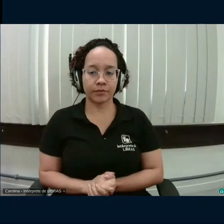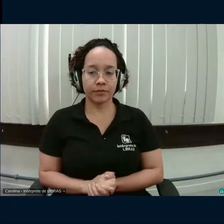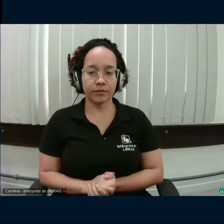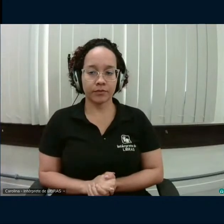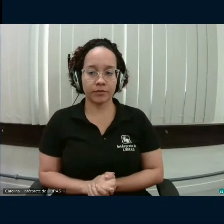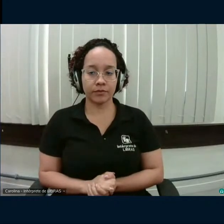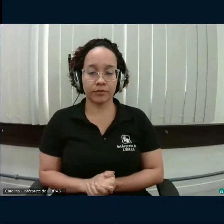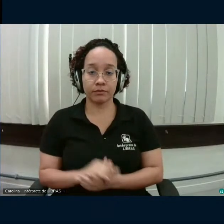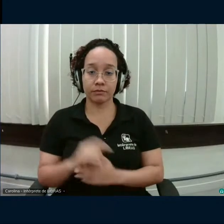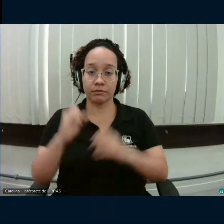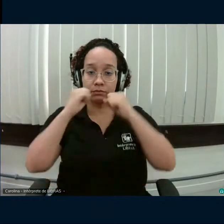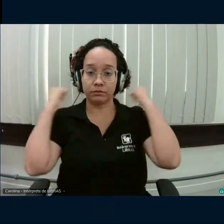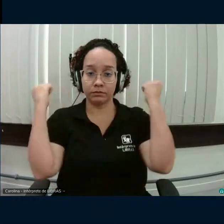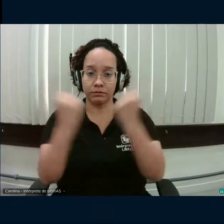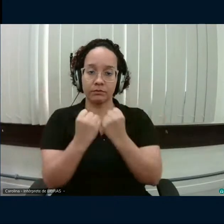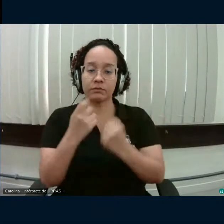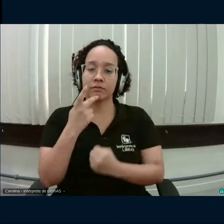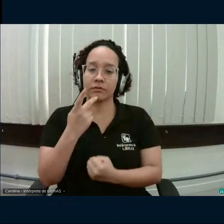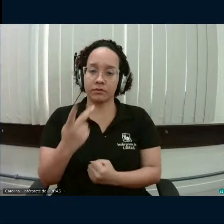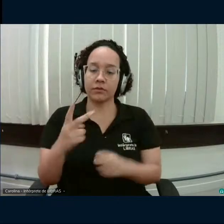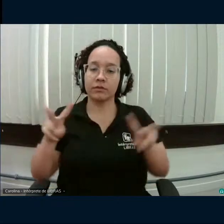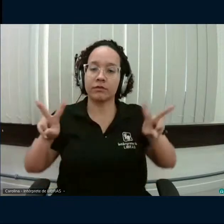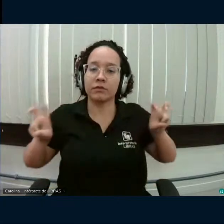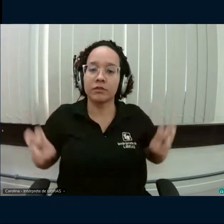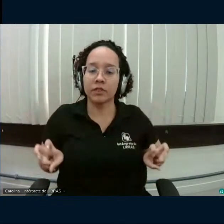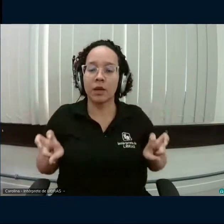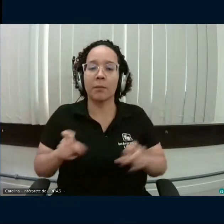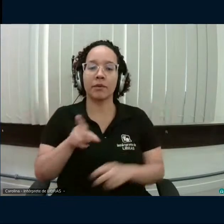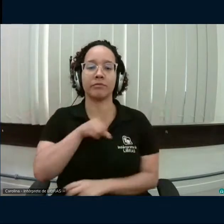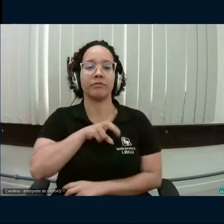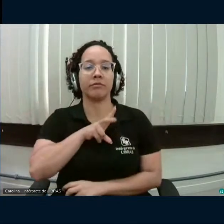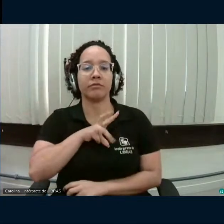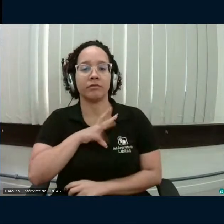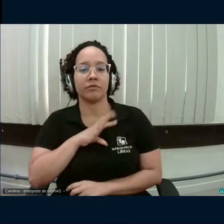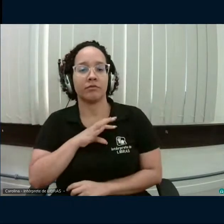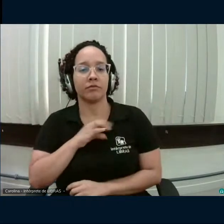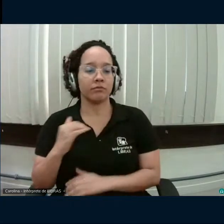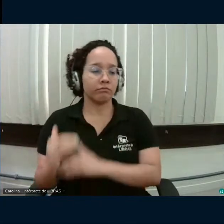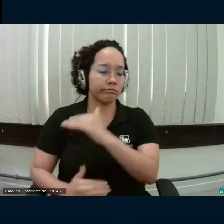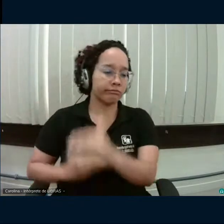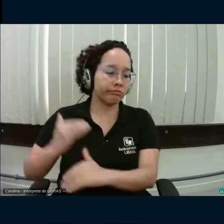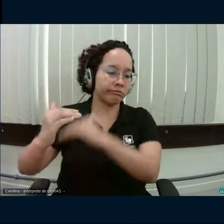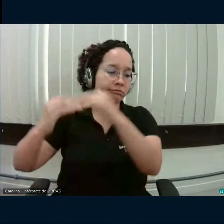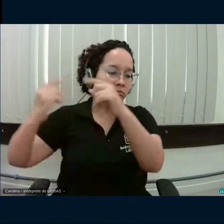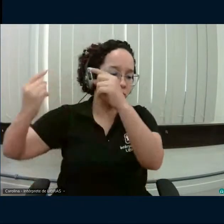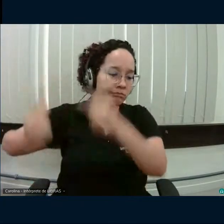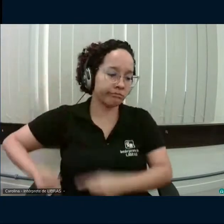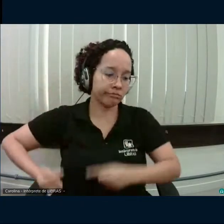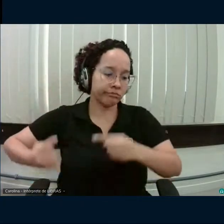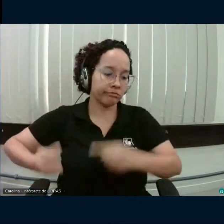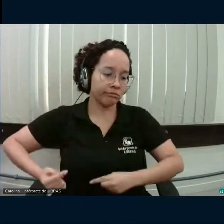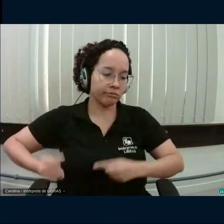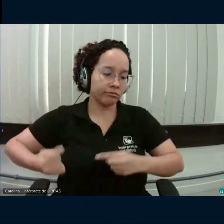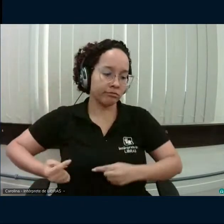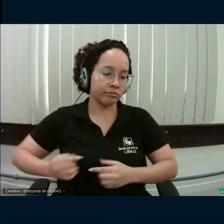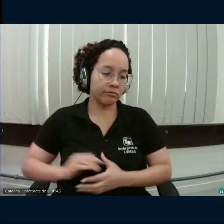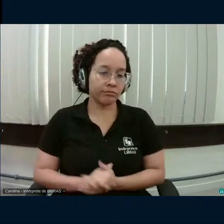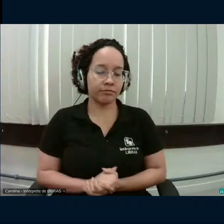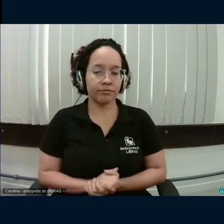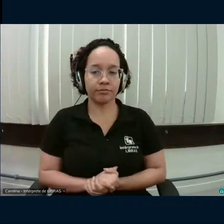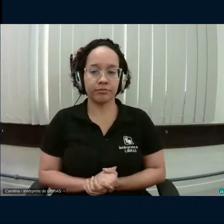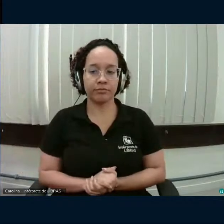resultado daquele seminário que eu mencionei, Ensino Médio Construção Política, um evento nacional em Brasília, né, pela